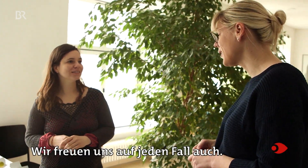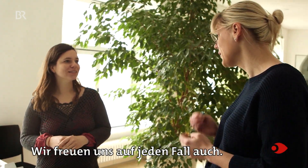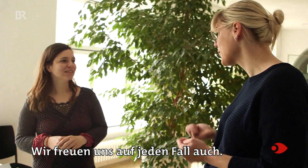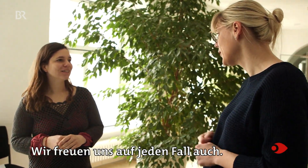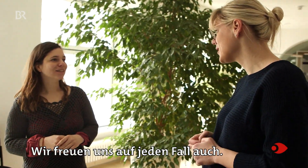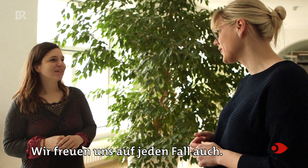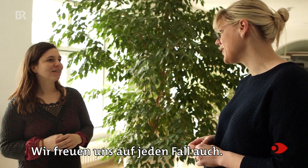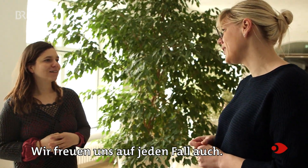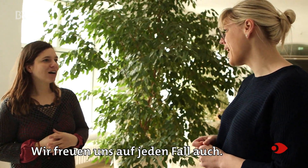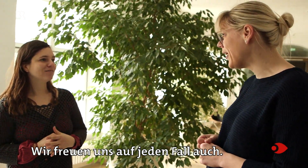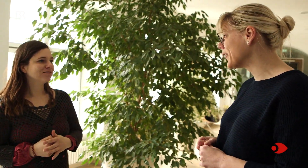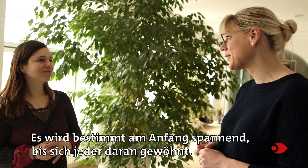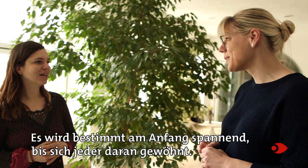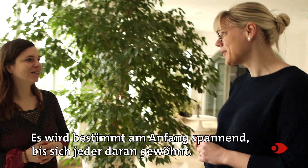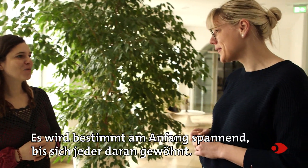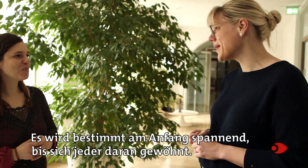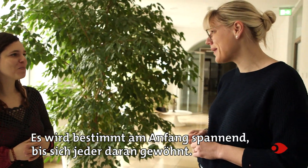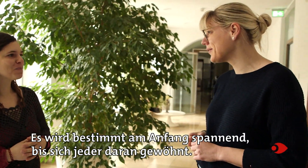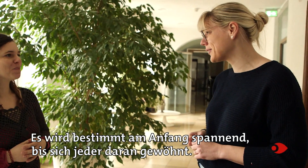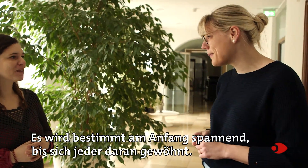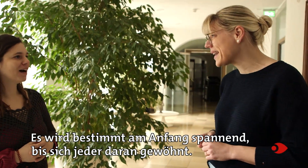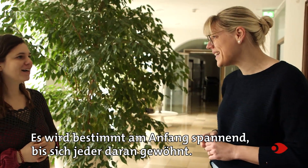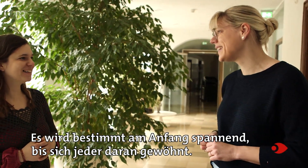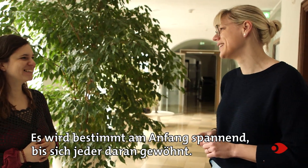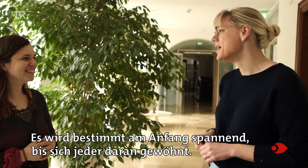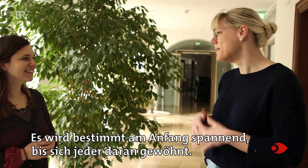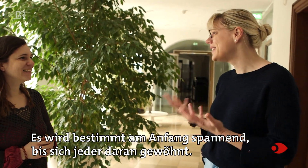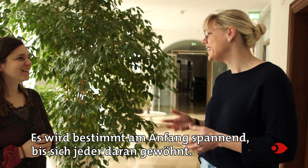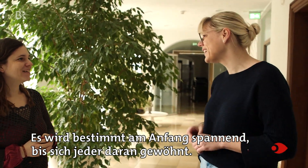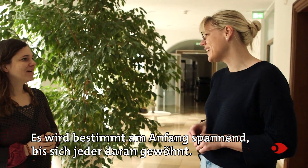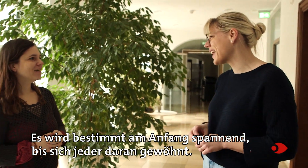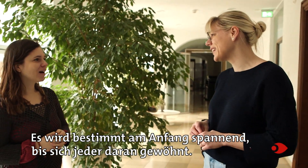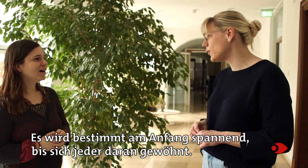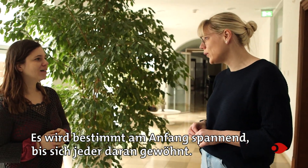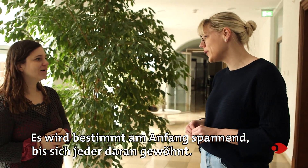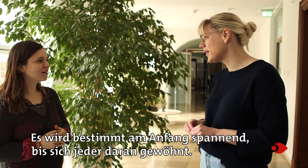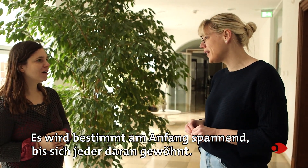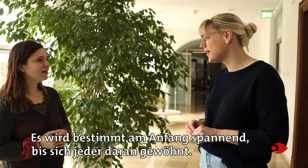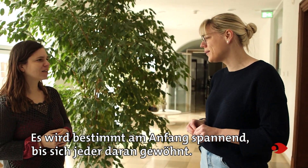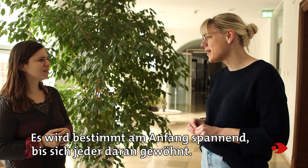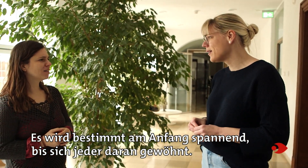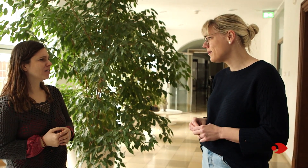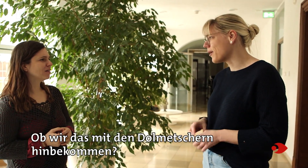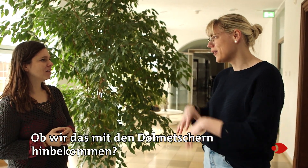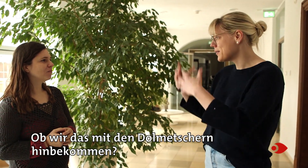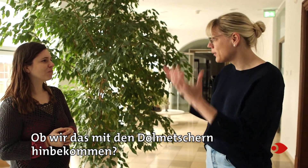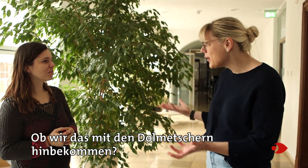wir freuen uns auf jeden Fall auch. Es wird bestimmt am Anfang spannend, bis sich jeder daran gewöhnt. Auch wenn wir den